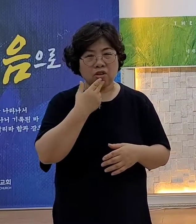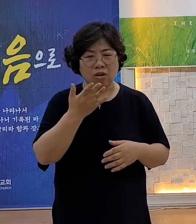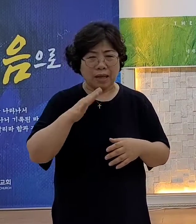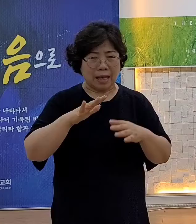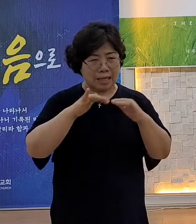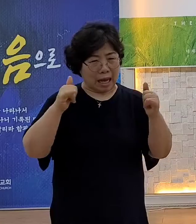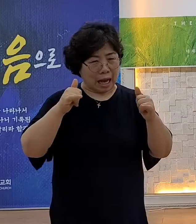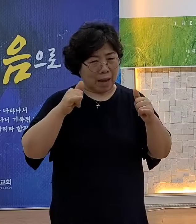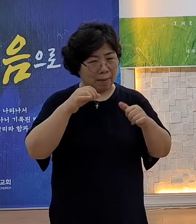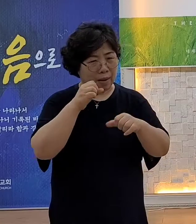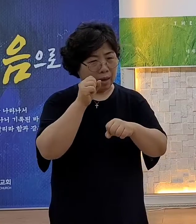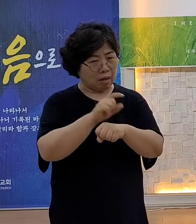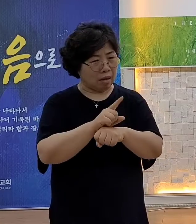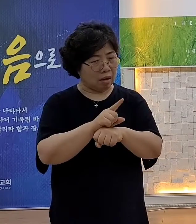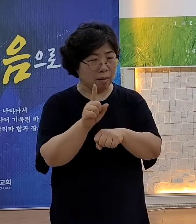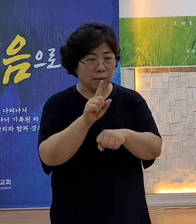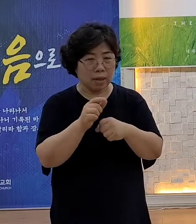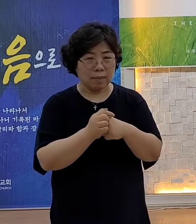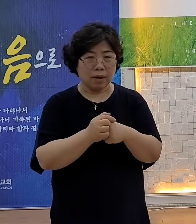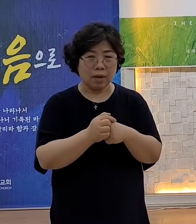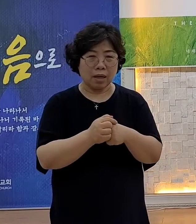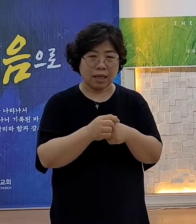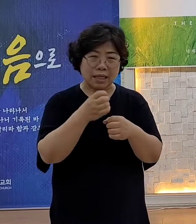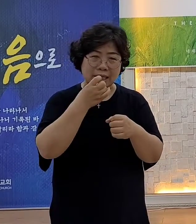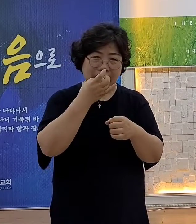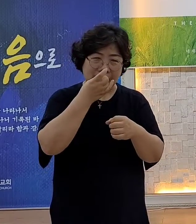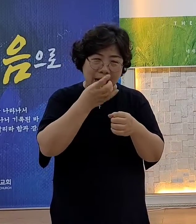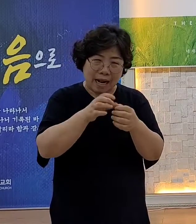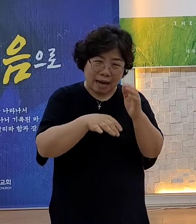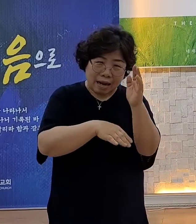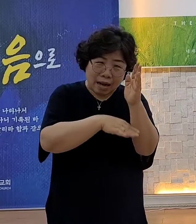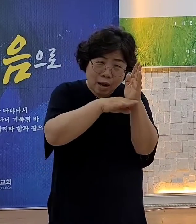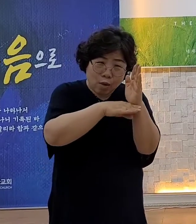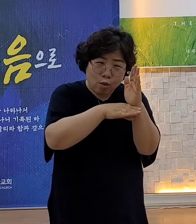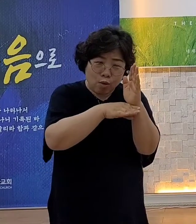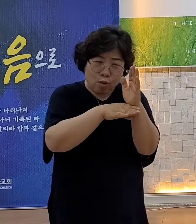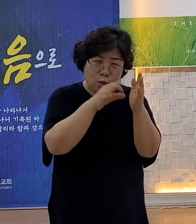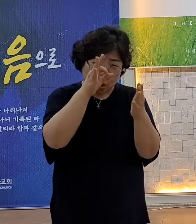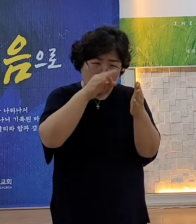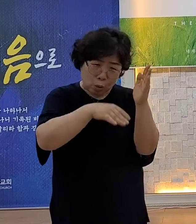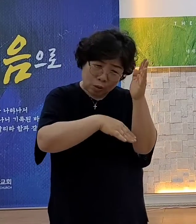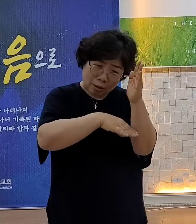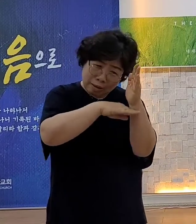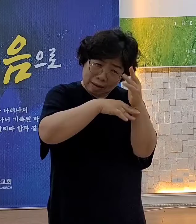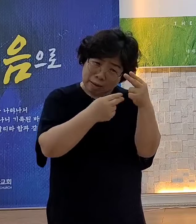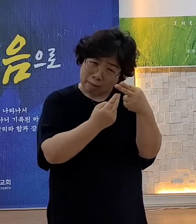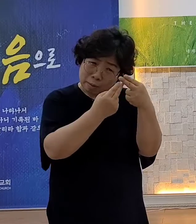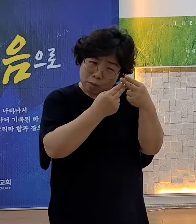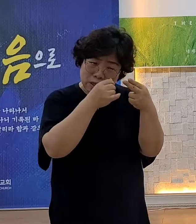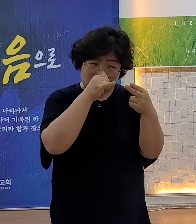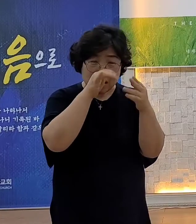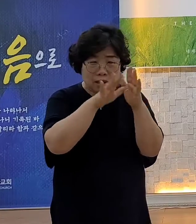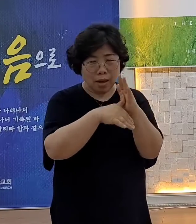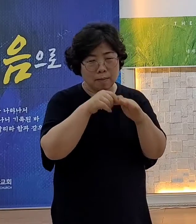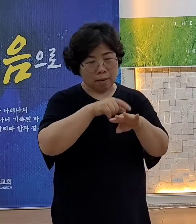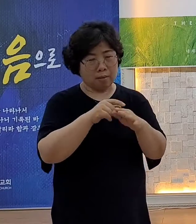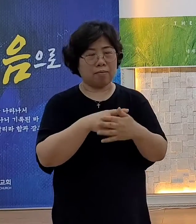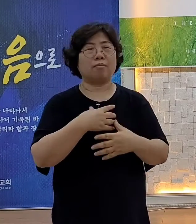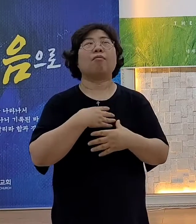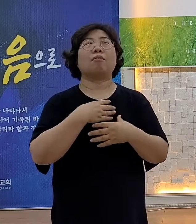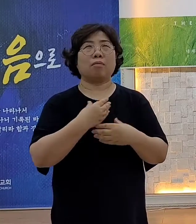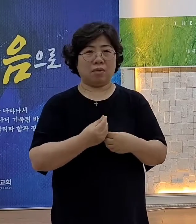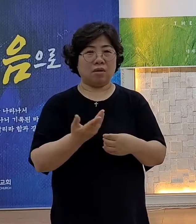막 한해 물이 있어야 그게 안심이 됩니다. 근데 하나님은 그 40년 동안 뭐